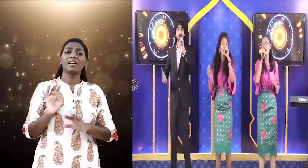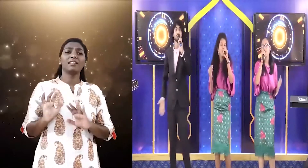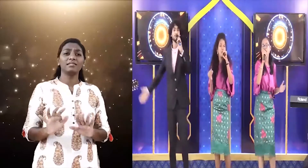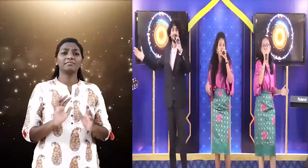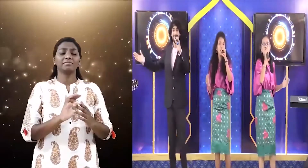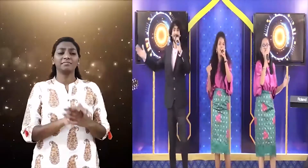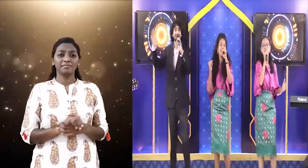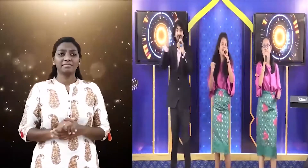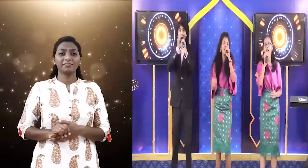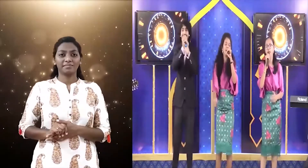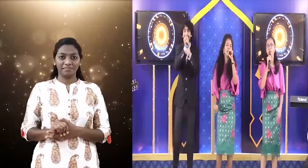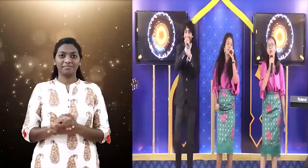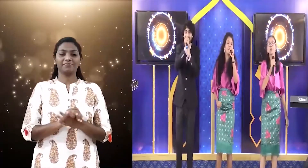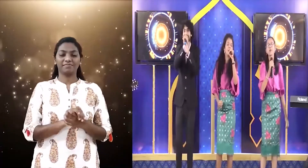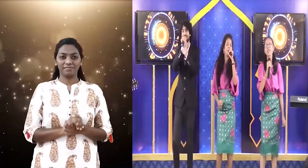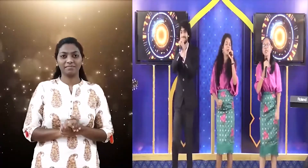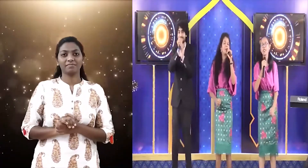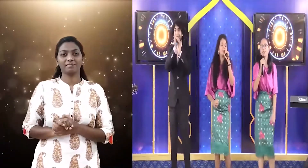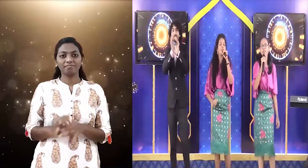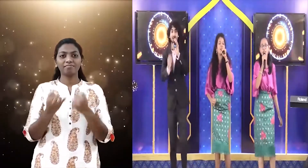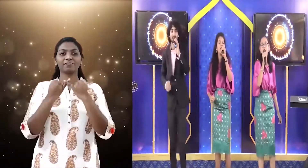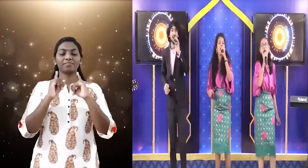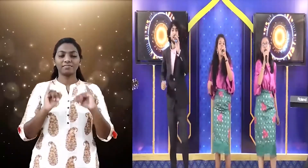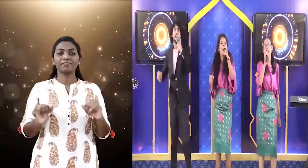आन बान और शान है।